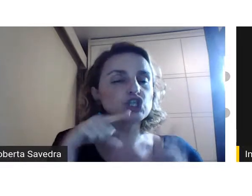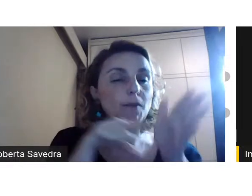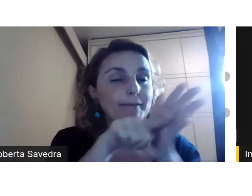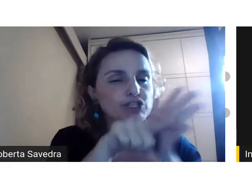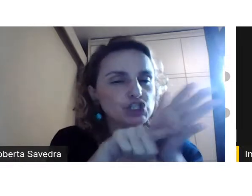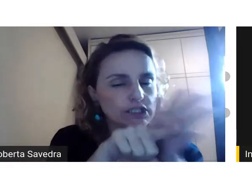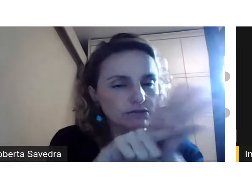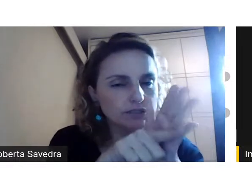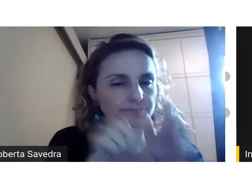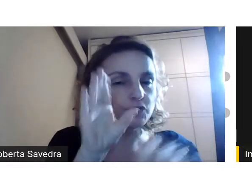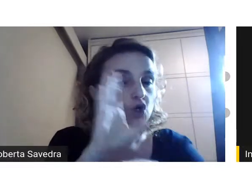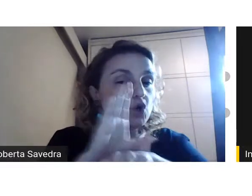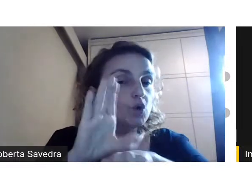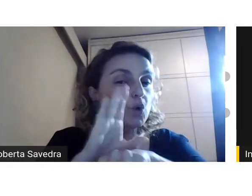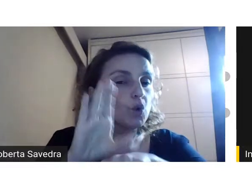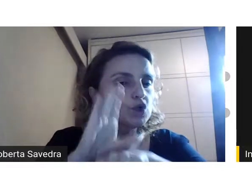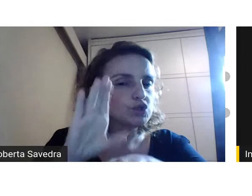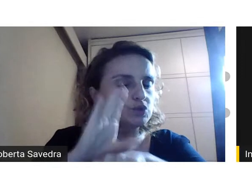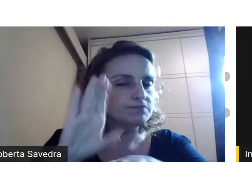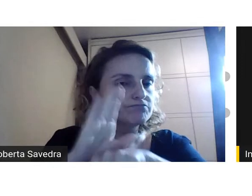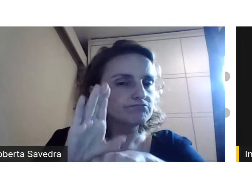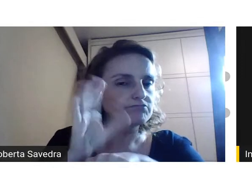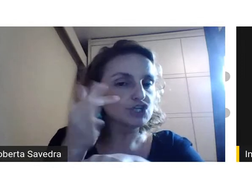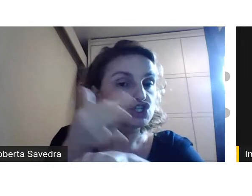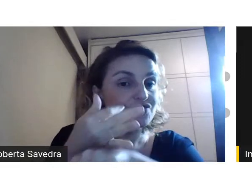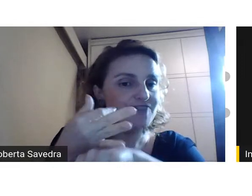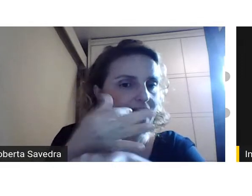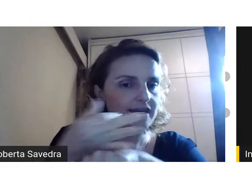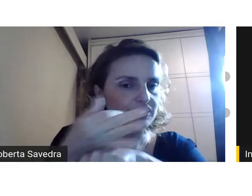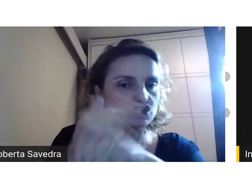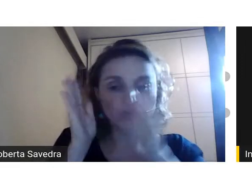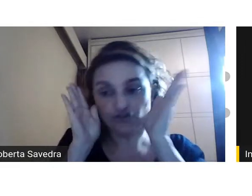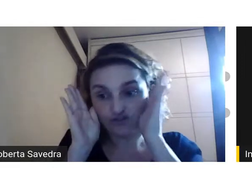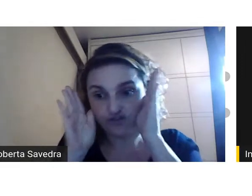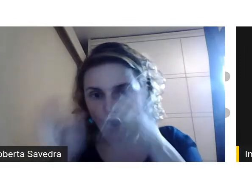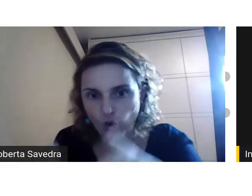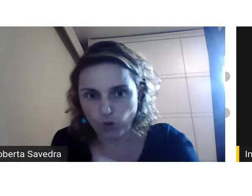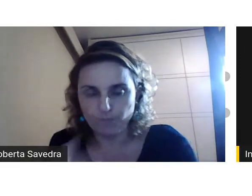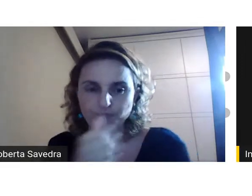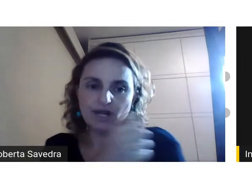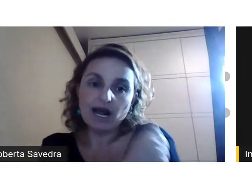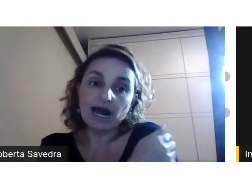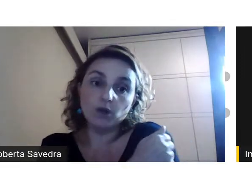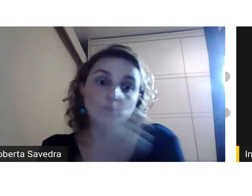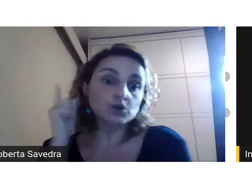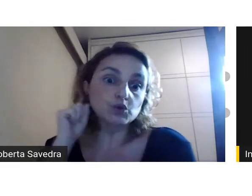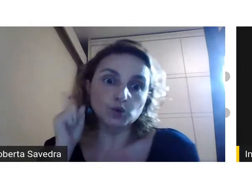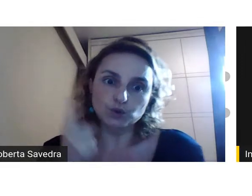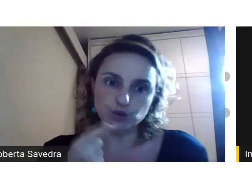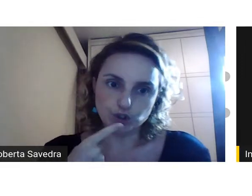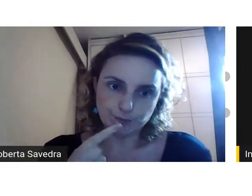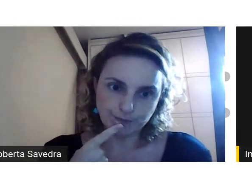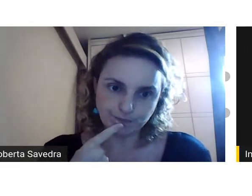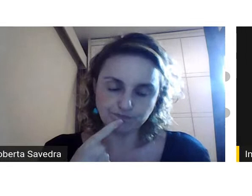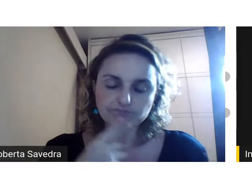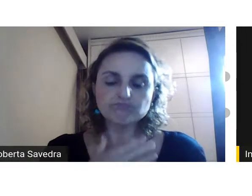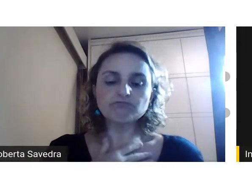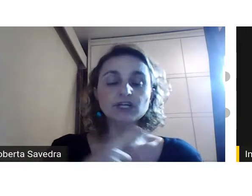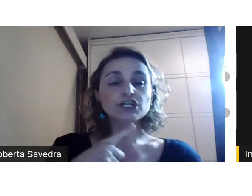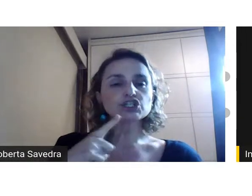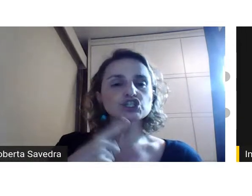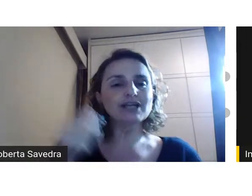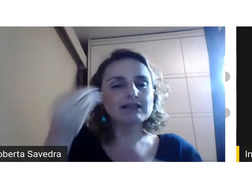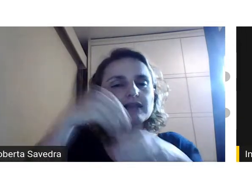da UFRJ o que havia um projeto é uma pesquisa